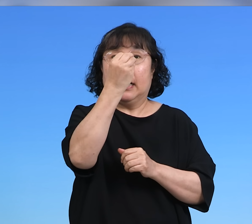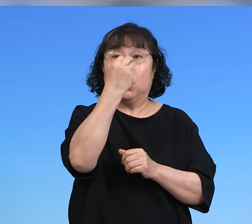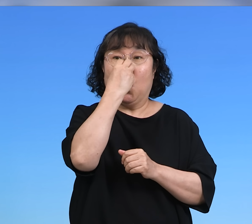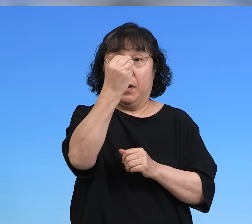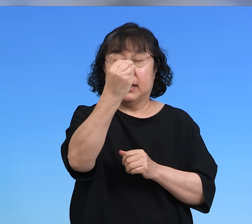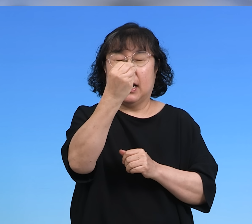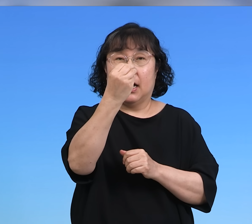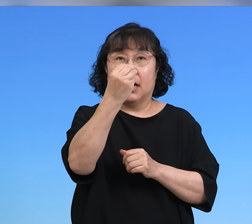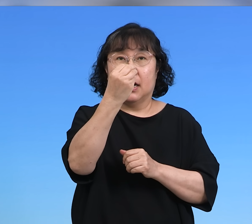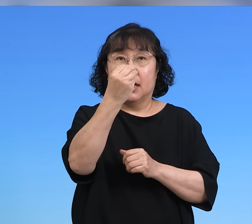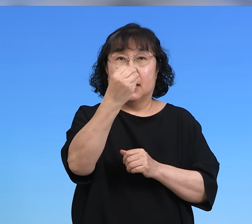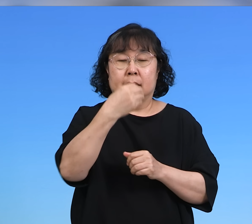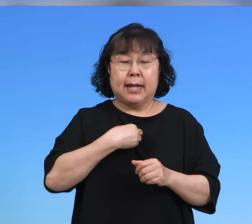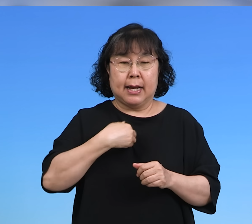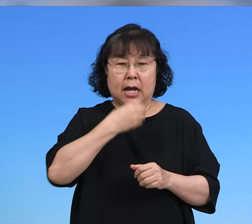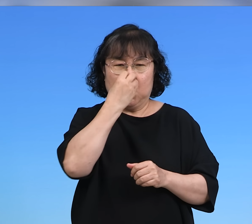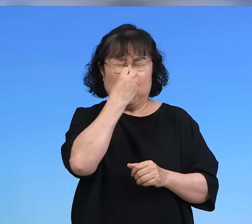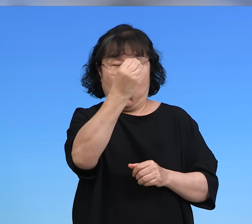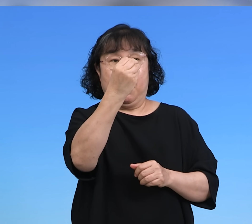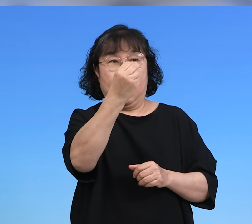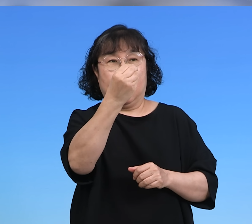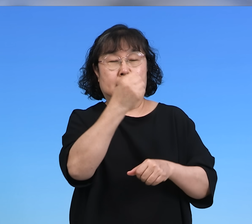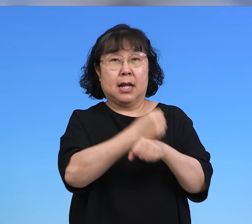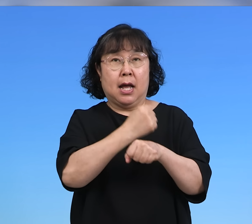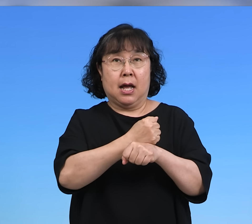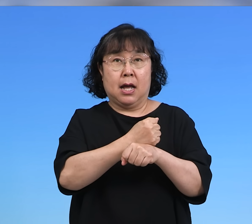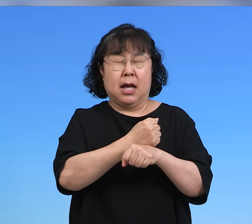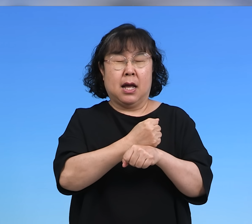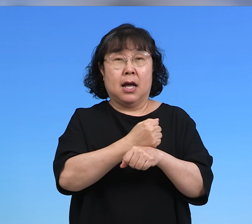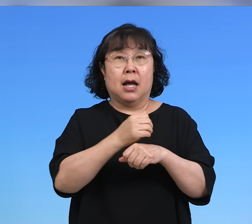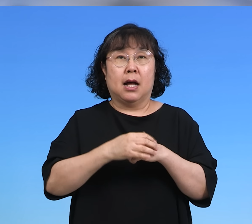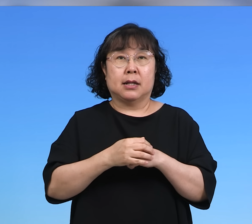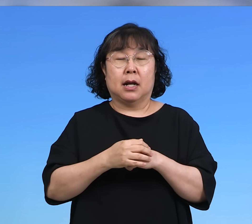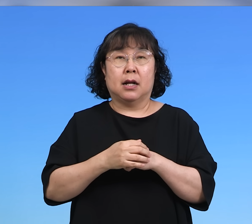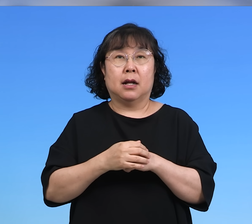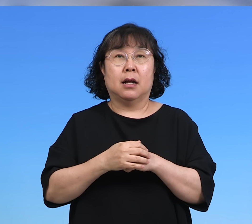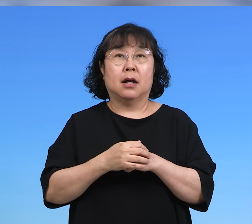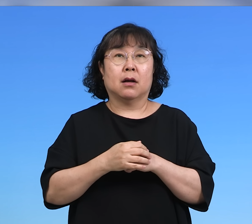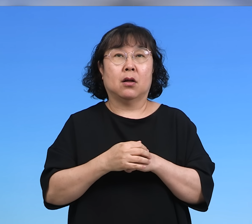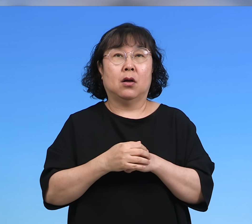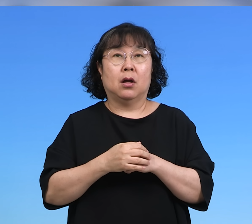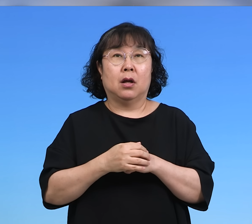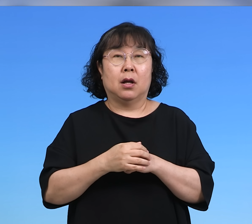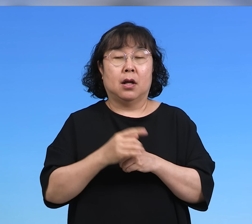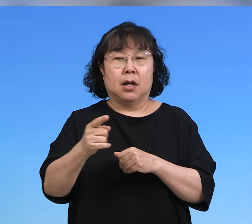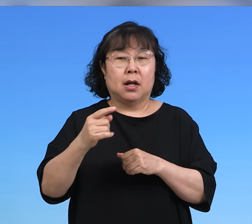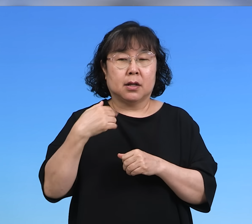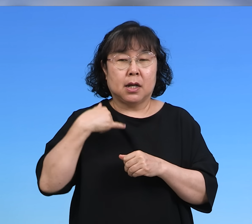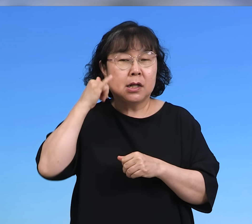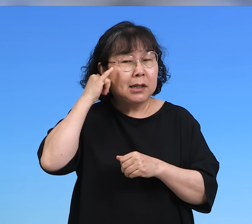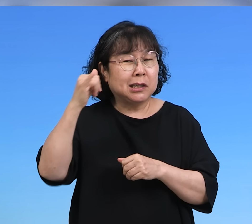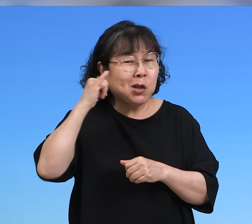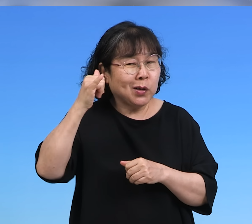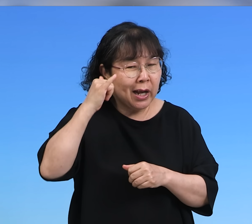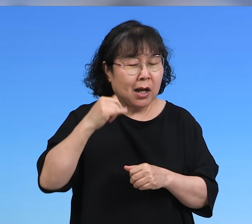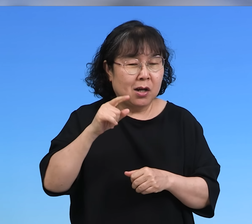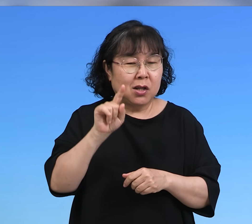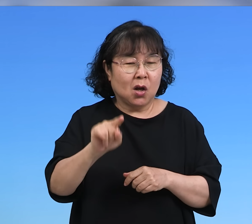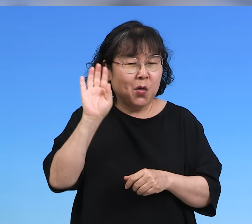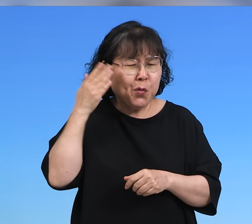교만한 걸 기정사실화 해놓고, 어머니는 미국 사시고 난 한국 사시는데 알지도 못하시는데 너 요새 교만하지,